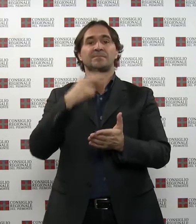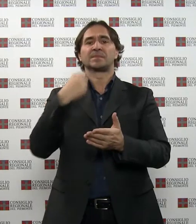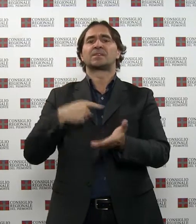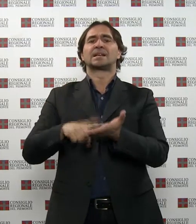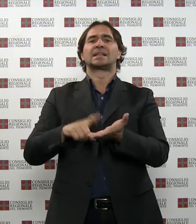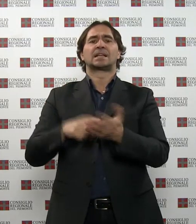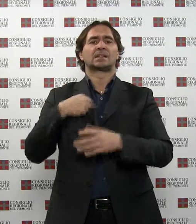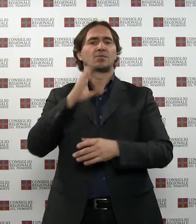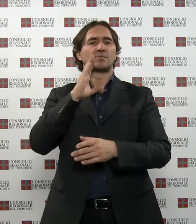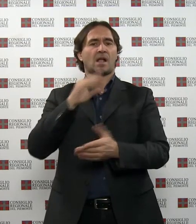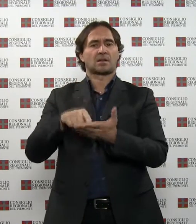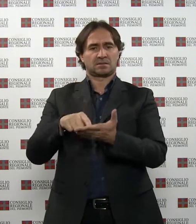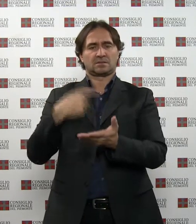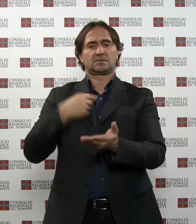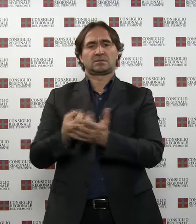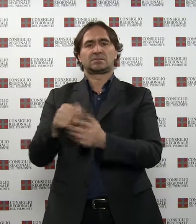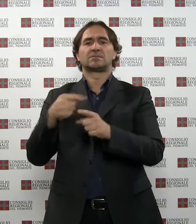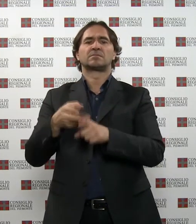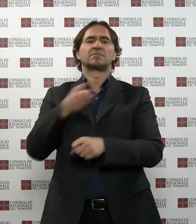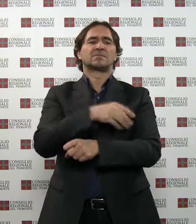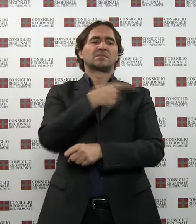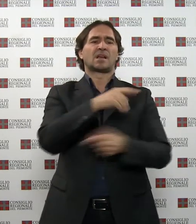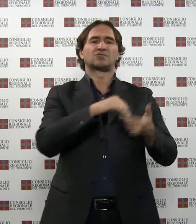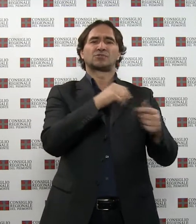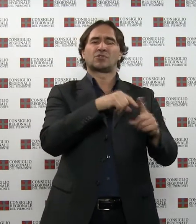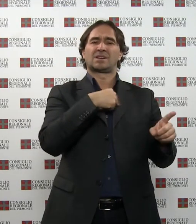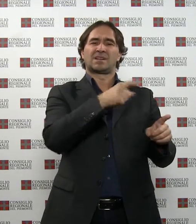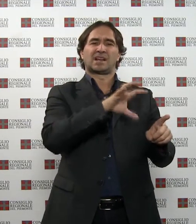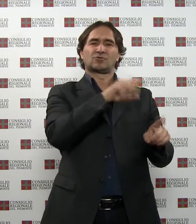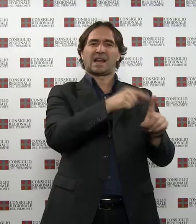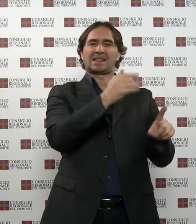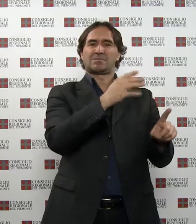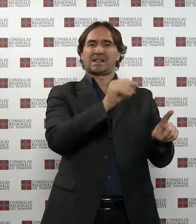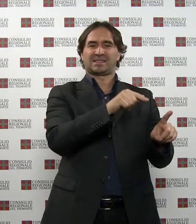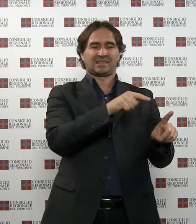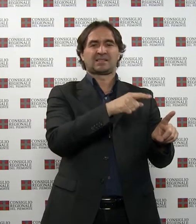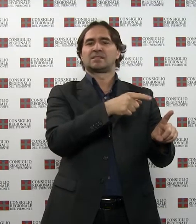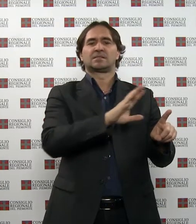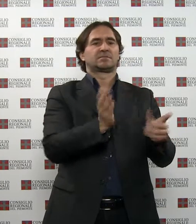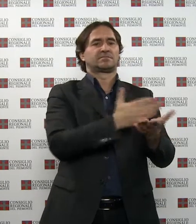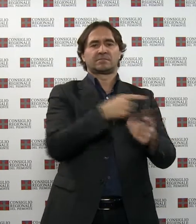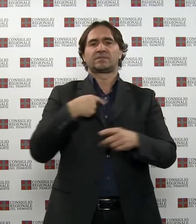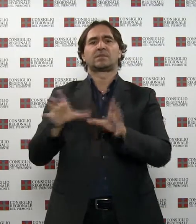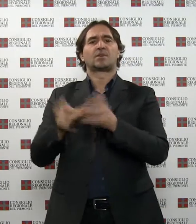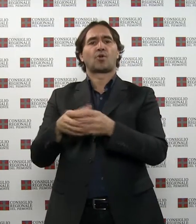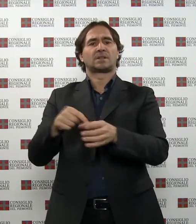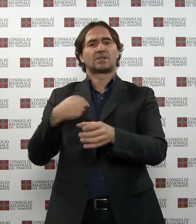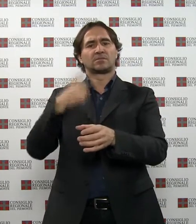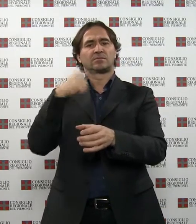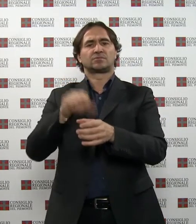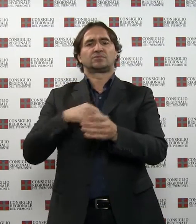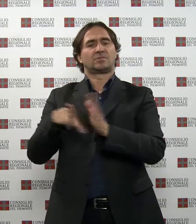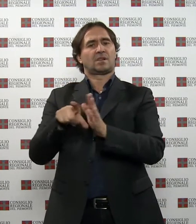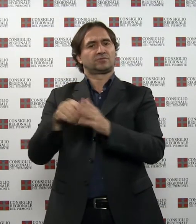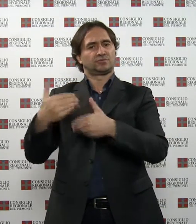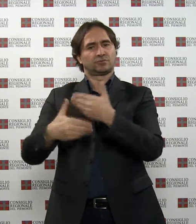diritti umani, che sostituisce e supera l'Associazione regionale per il Tibet. Il Comitato viene insediato all'indirizzo di ogni legislatura e dura in